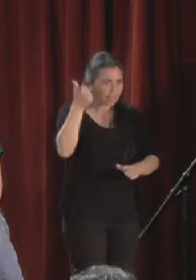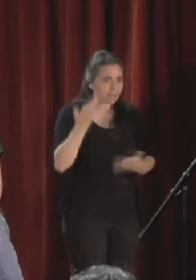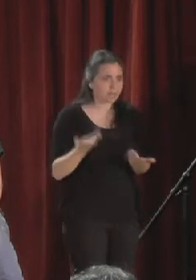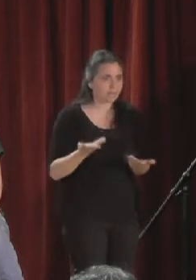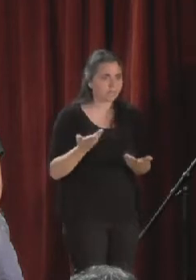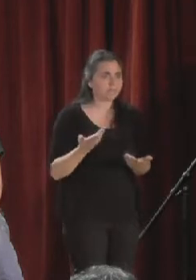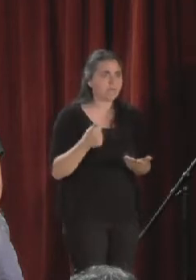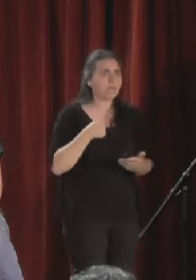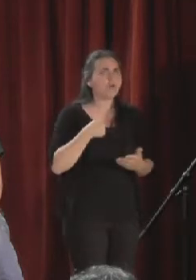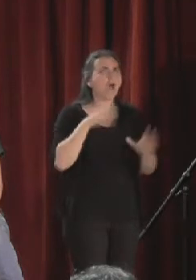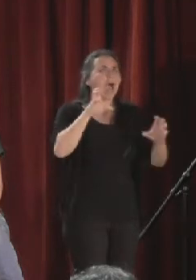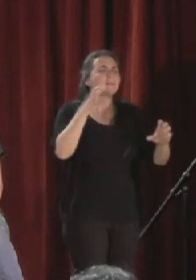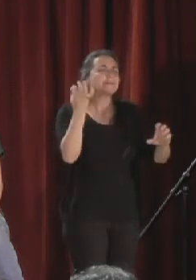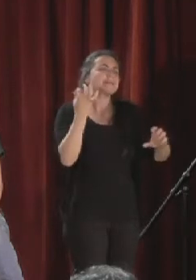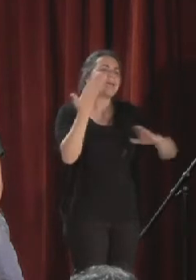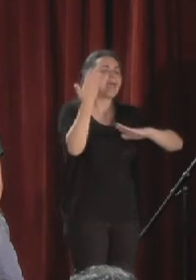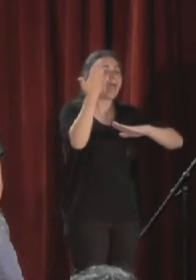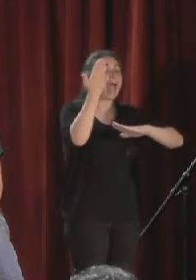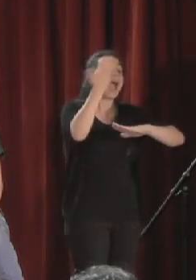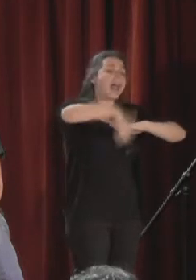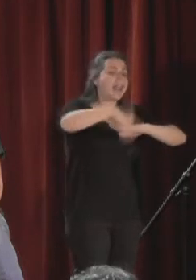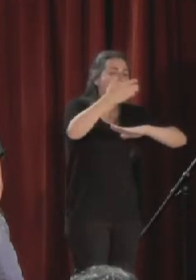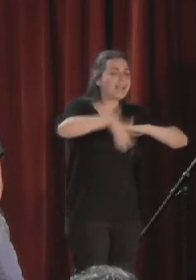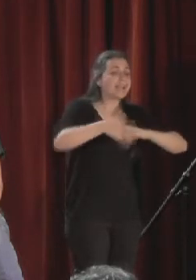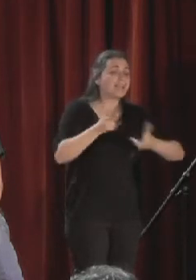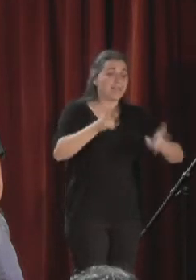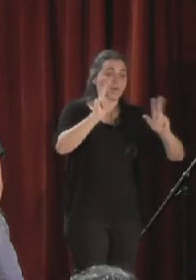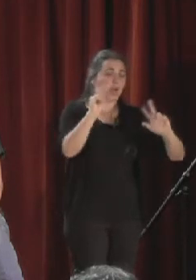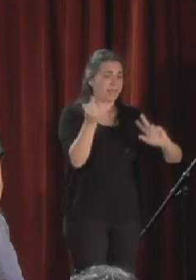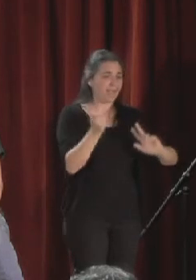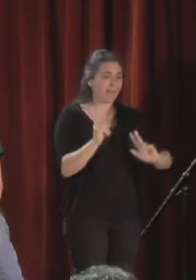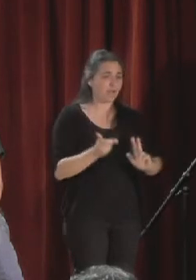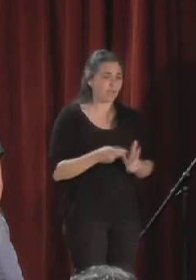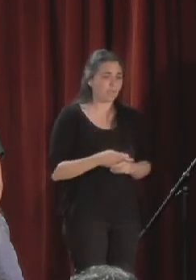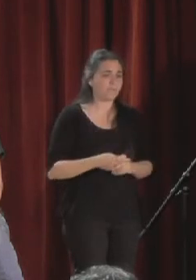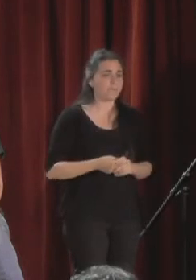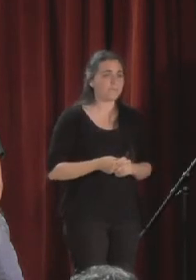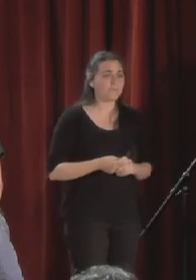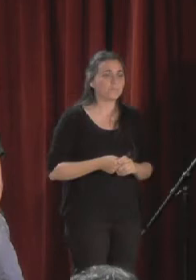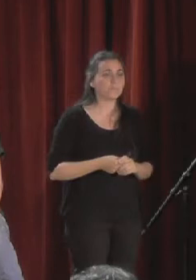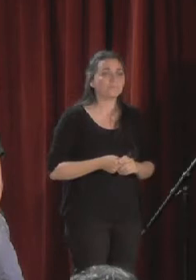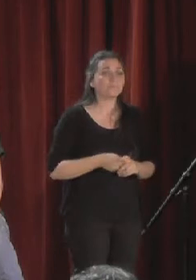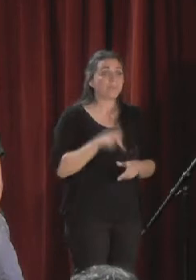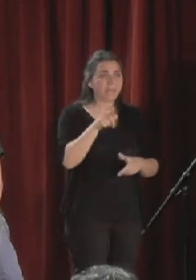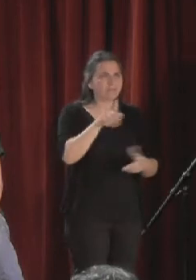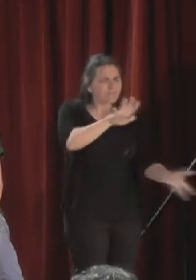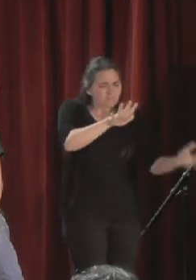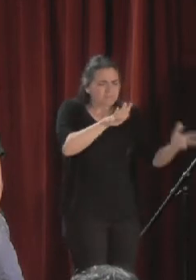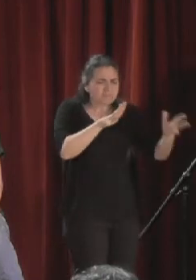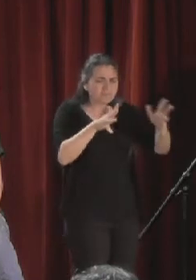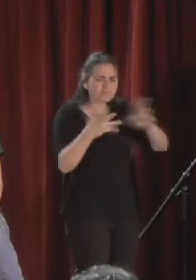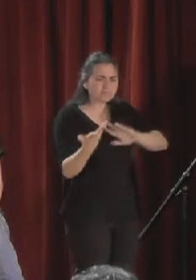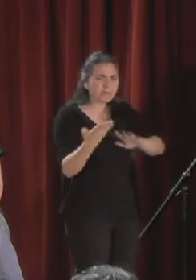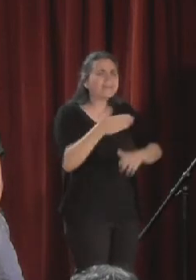é. E estou convencido de que nos imos mudar eso. Que